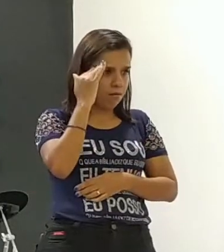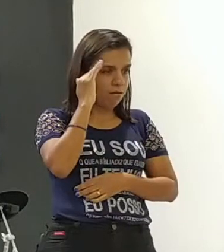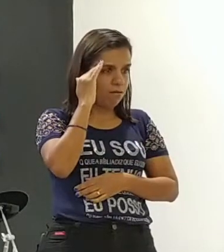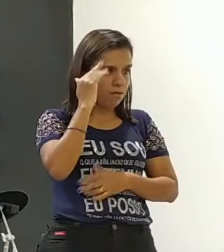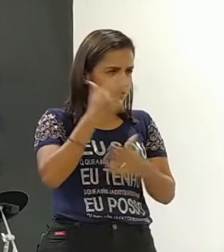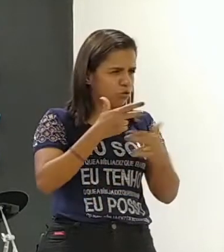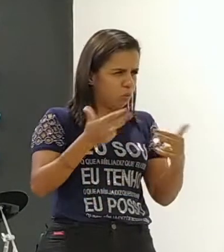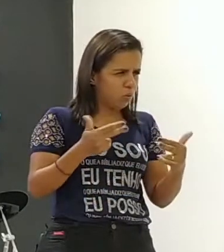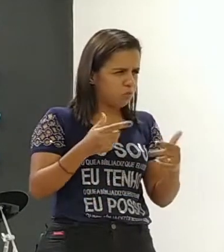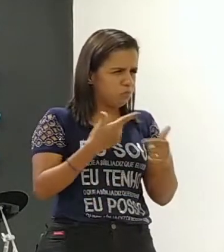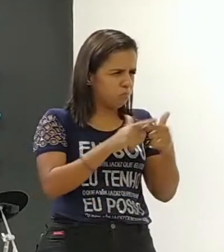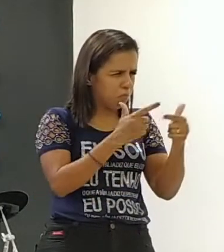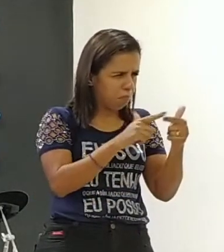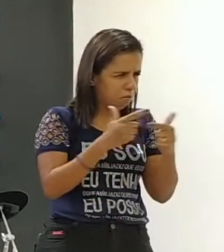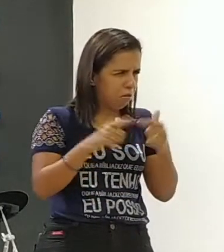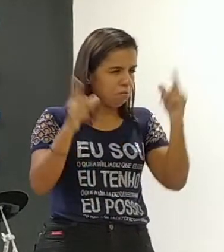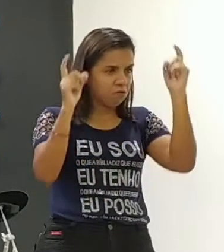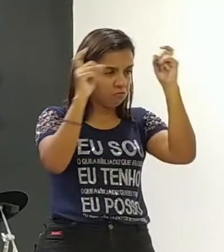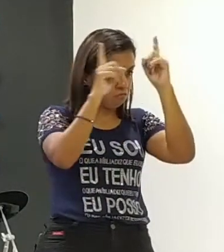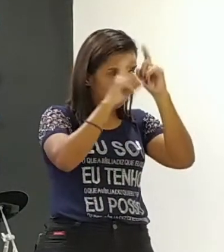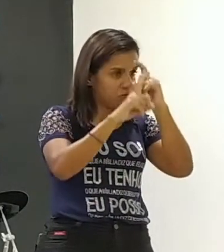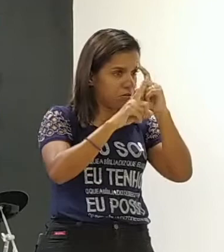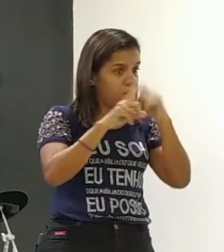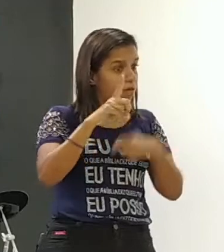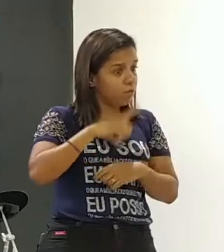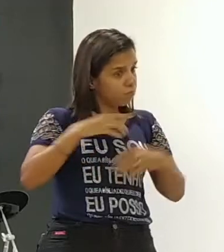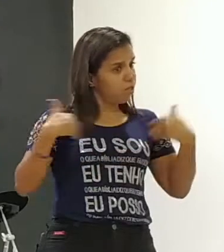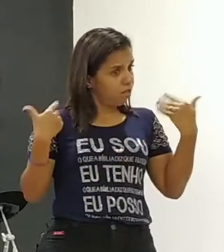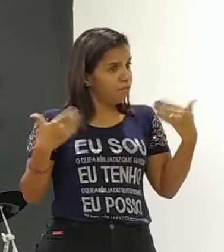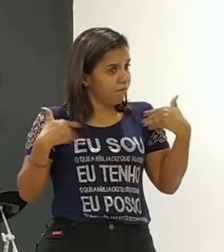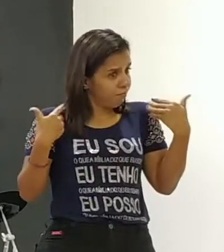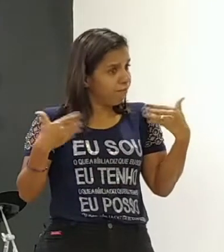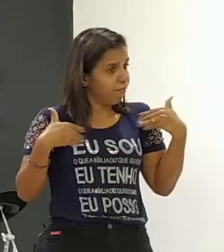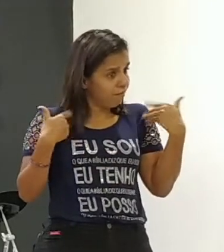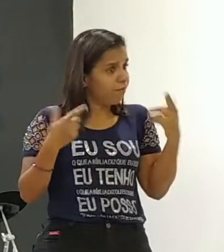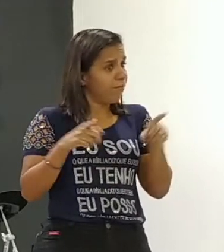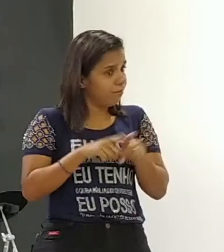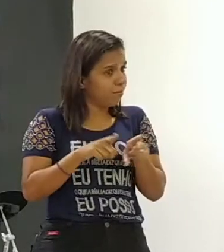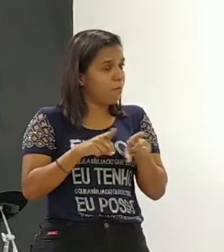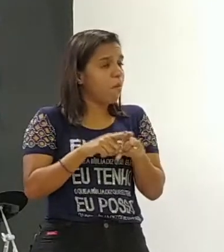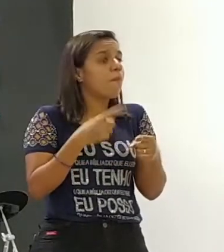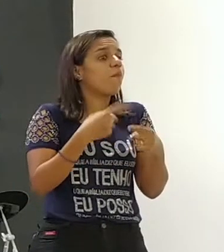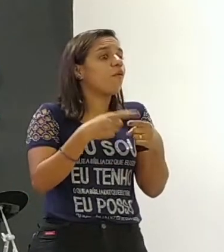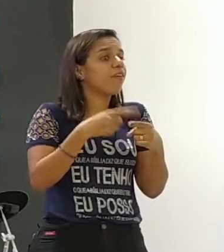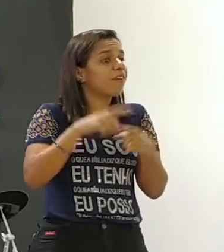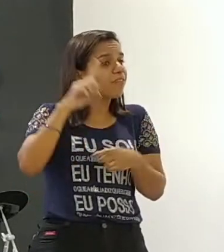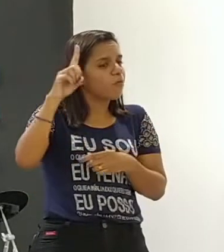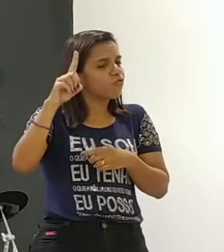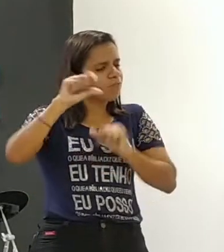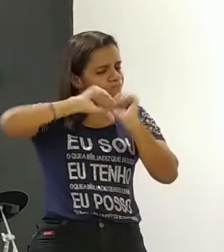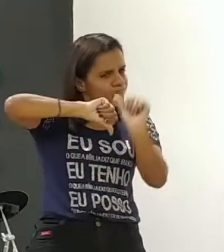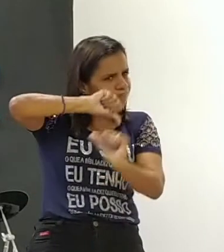que a gente passa, nós temos que ter alegria nelas. Por quê? Porque Deus está nos